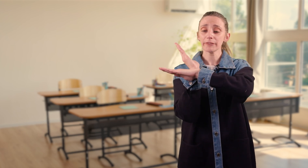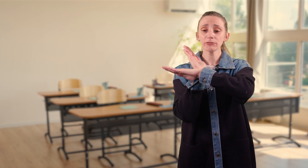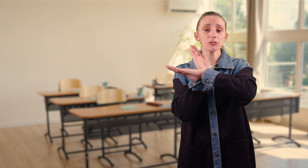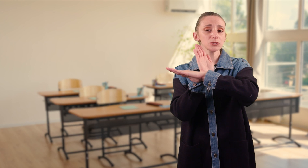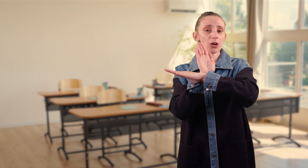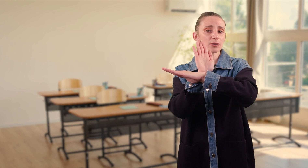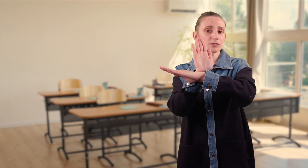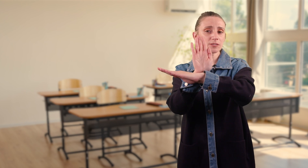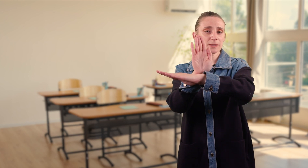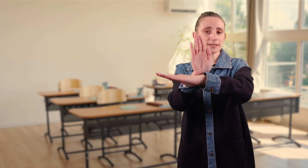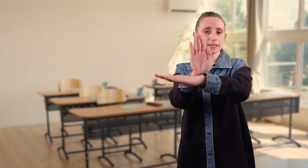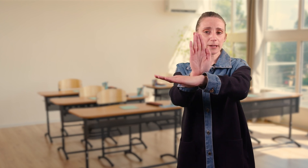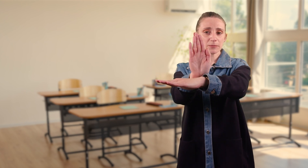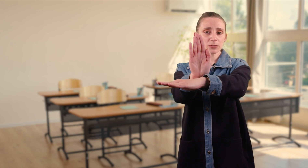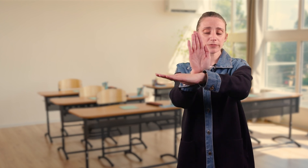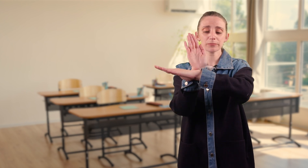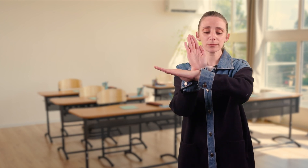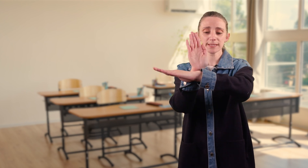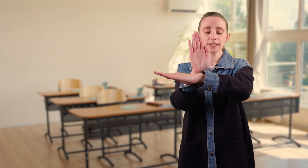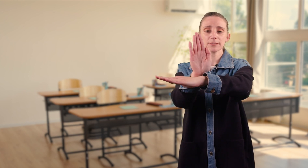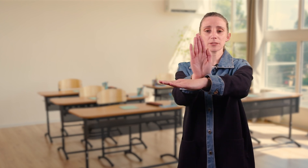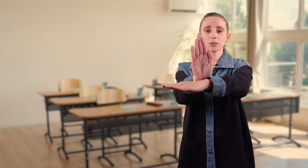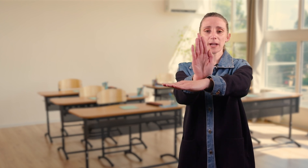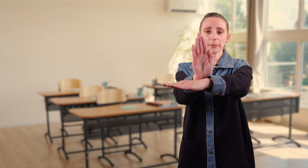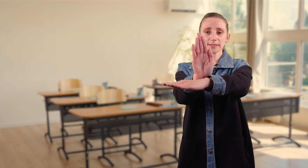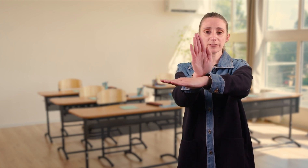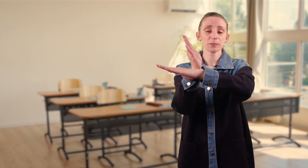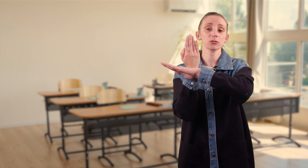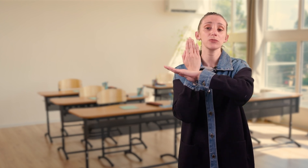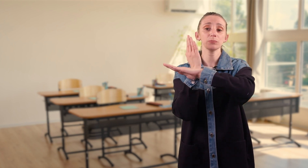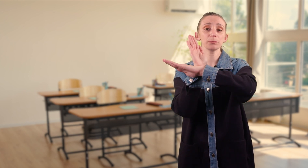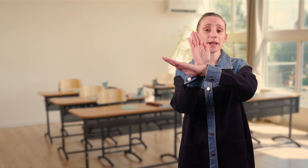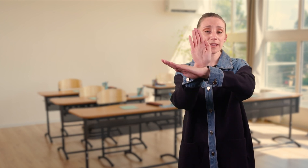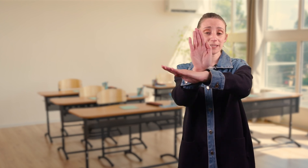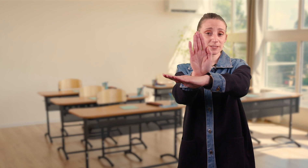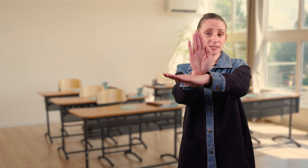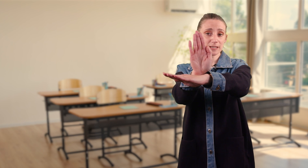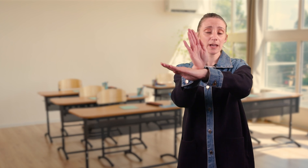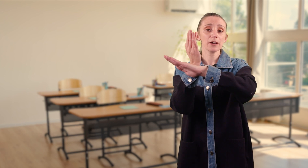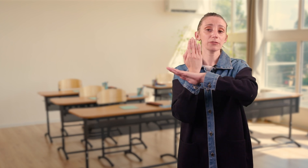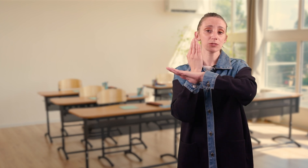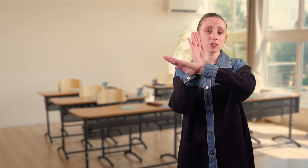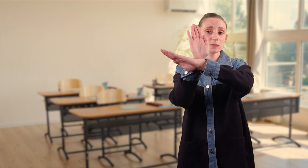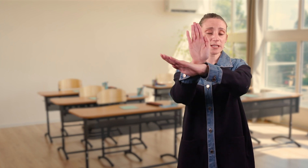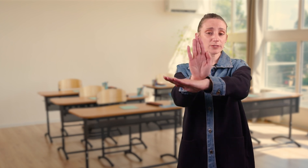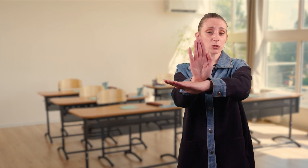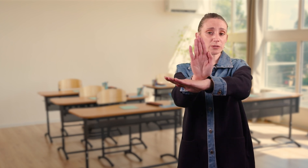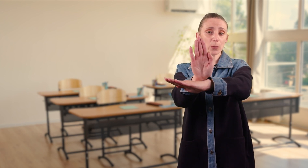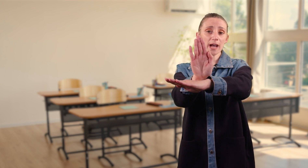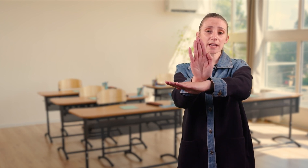vous le transmettez. Et en même temps, vous poussez votre bras passif parce que vous présentez. Vous transmettez votre miroir